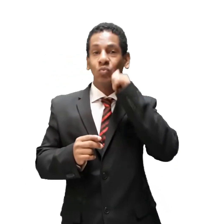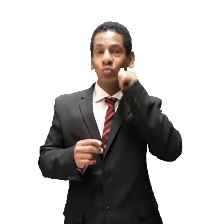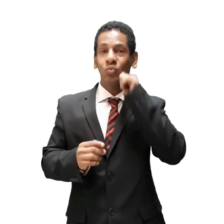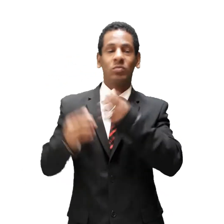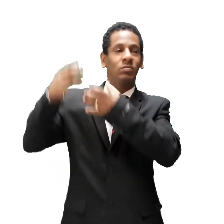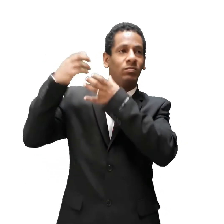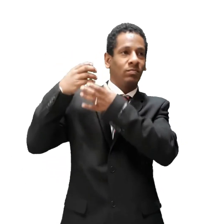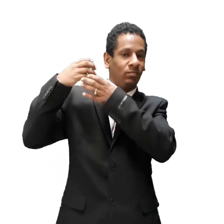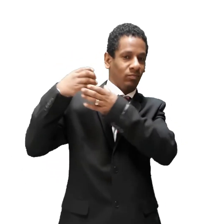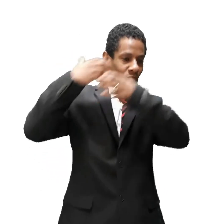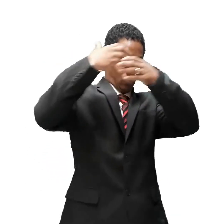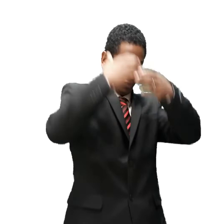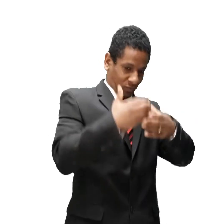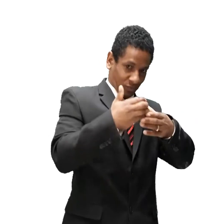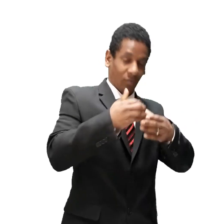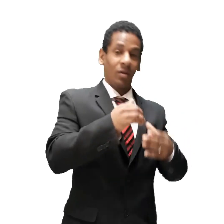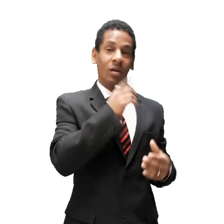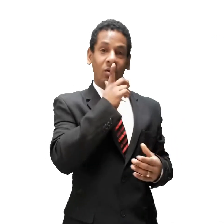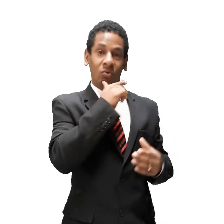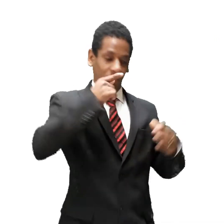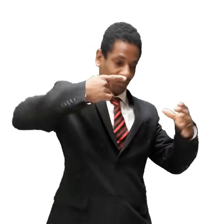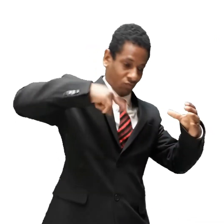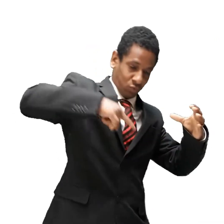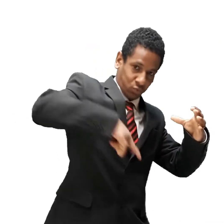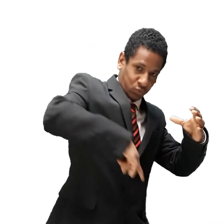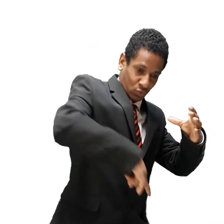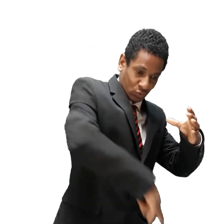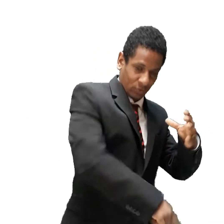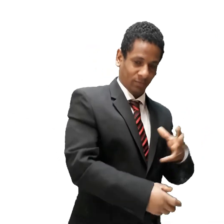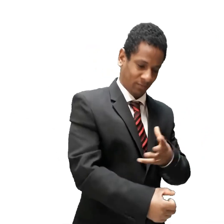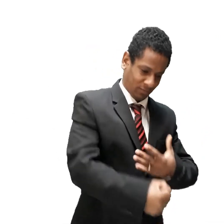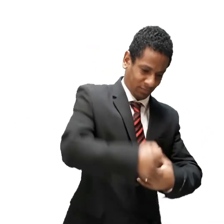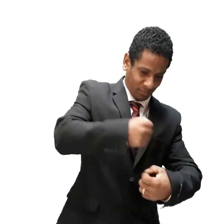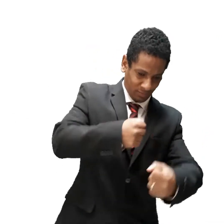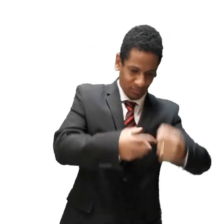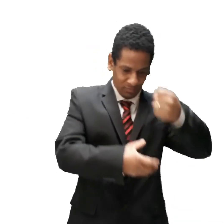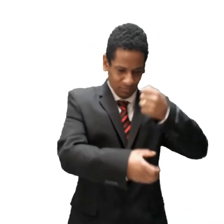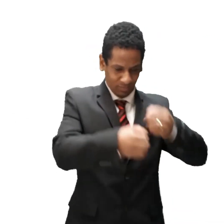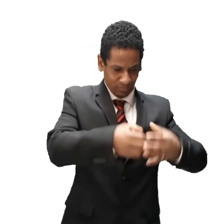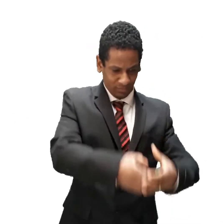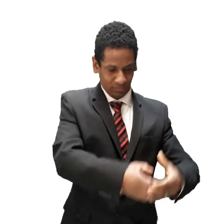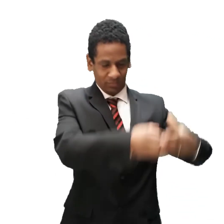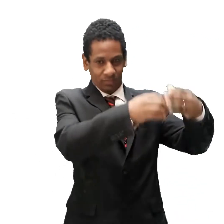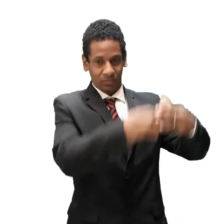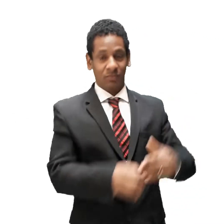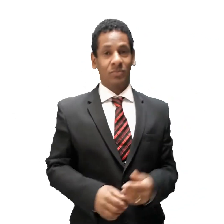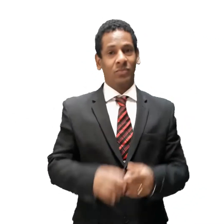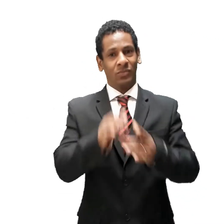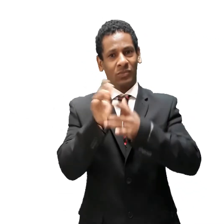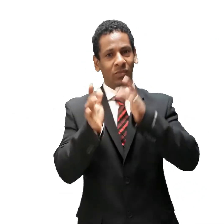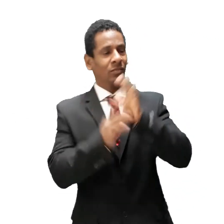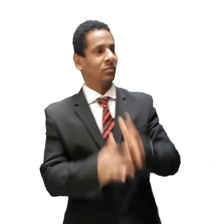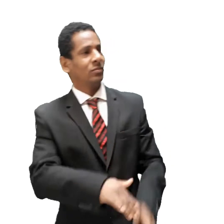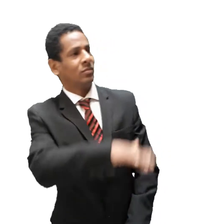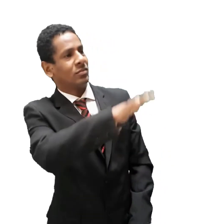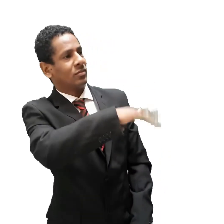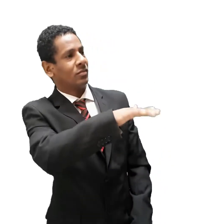né, água no poço. E ela foi encher seu cântaro com água e o Senhor Jesus falou: